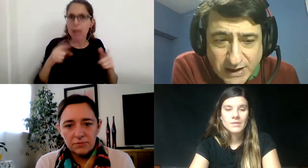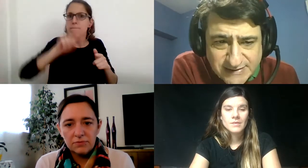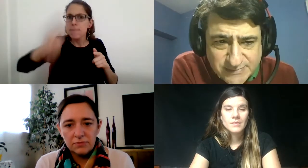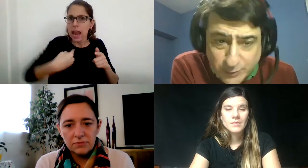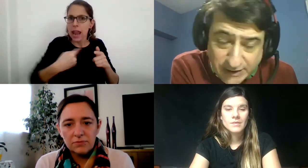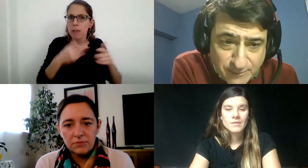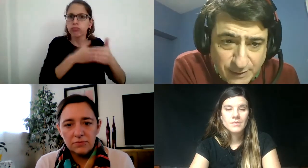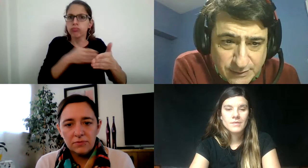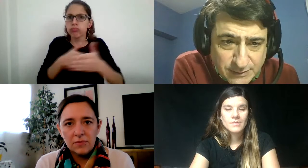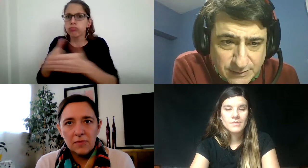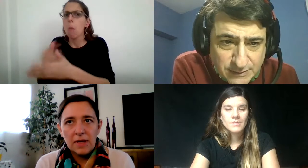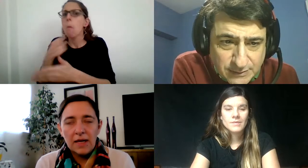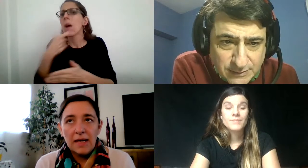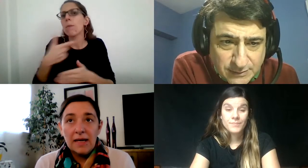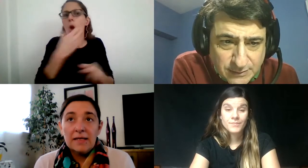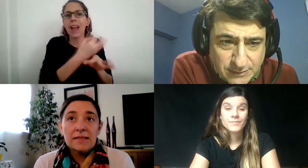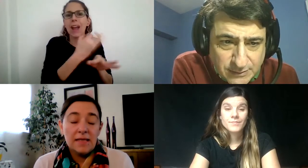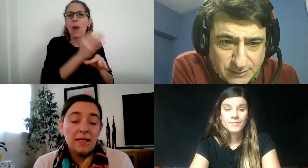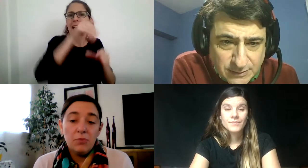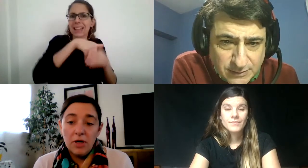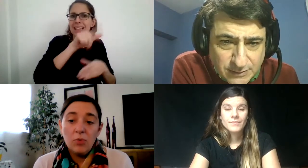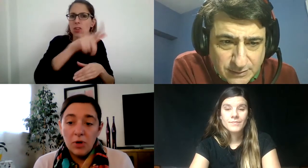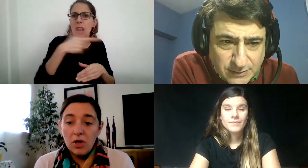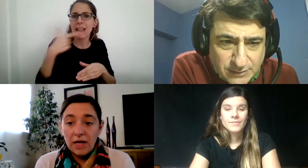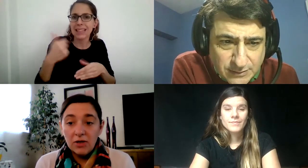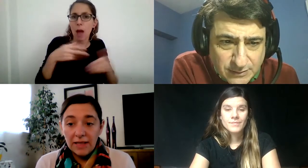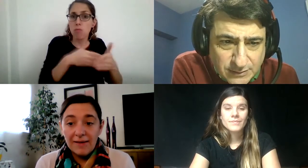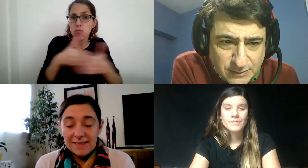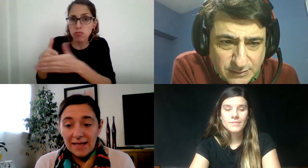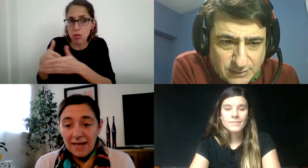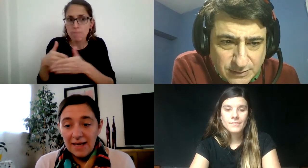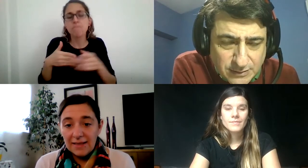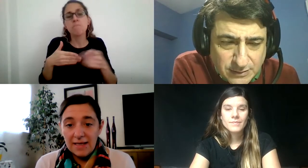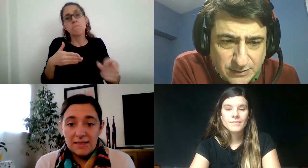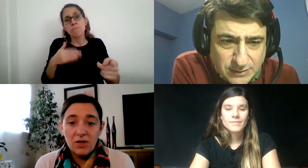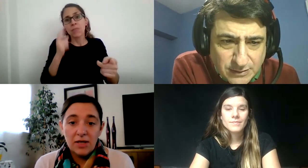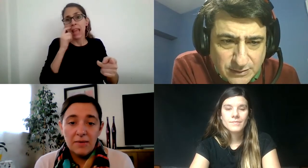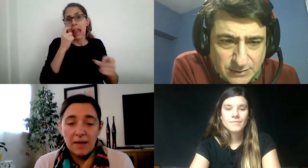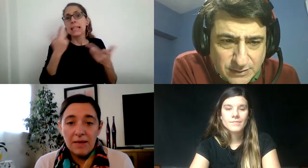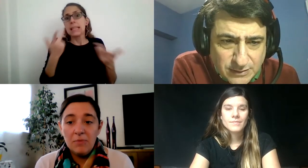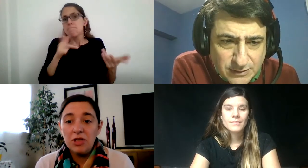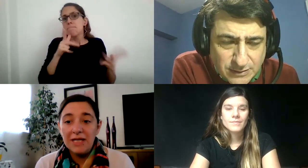las escuelas, por ejemplo? Sí, bueno, un poco lo que contaba Sara es la